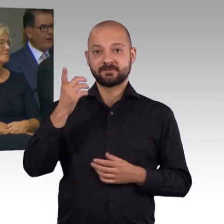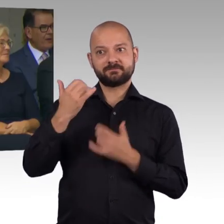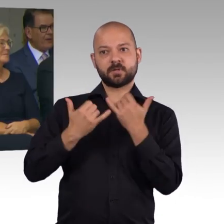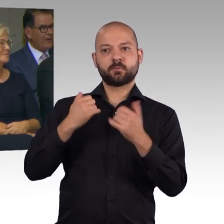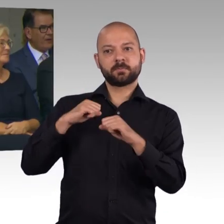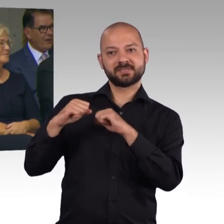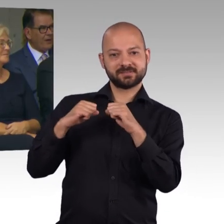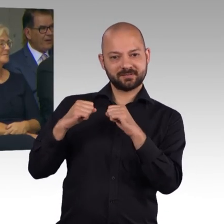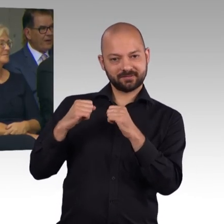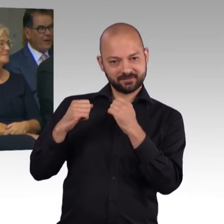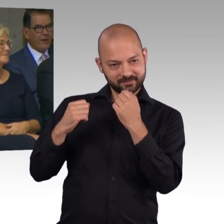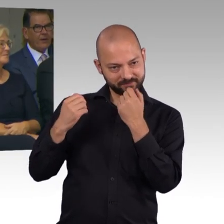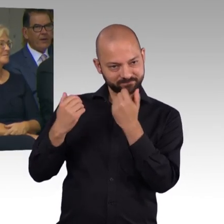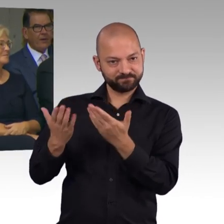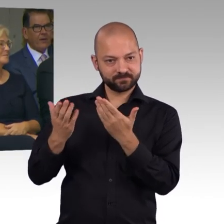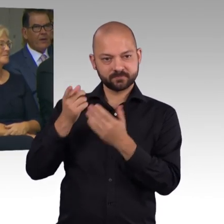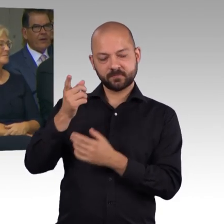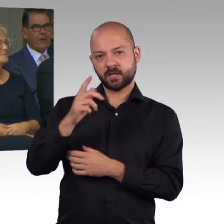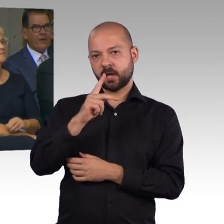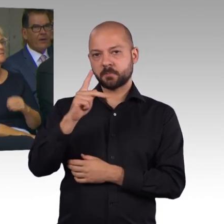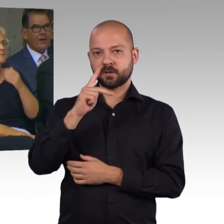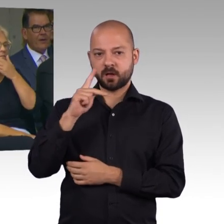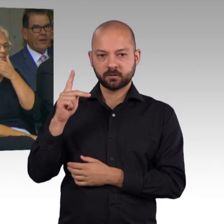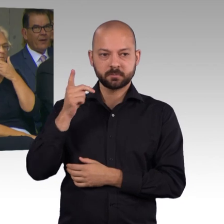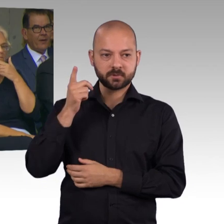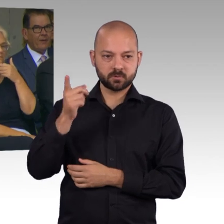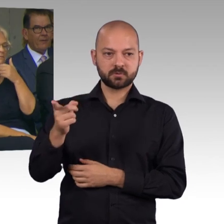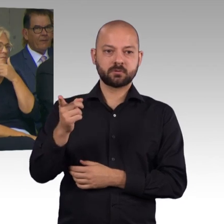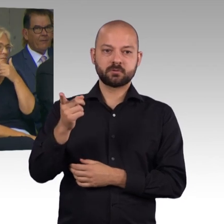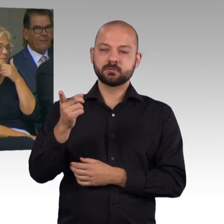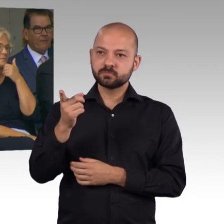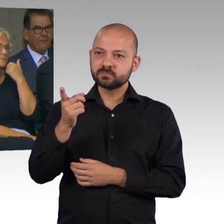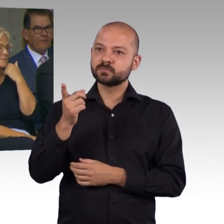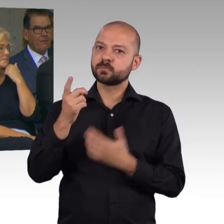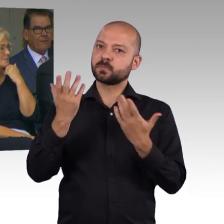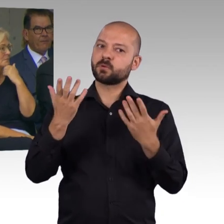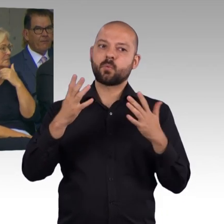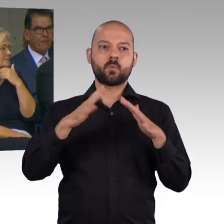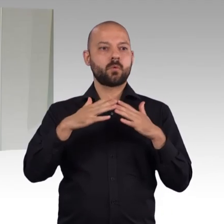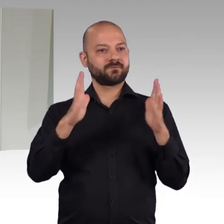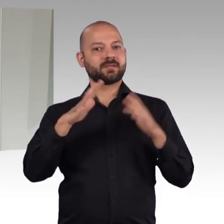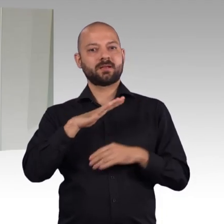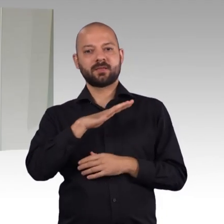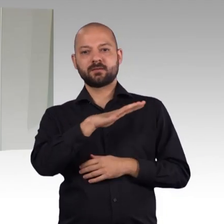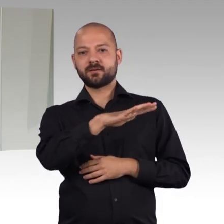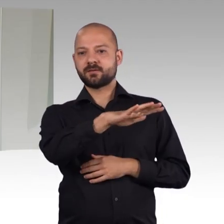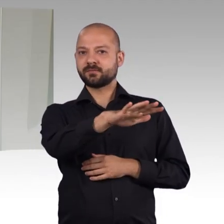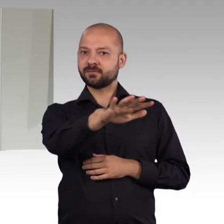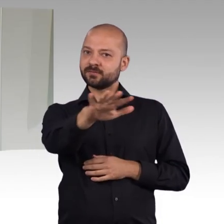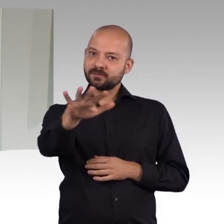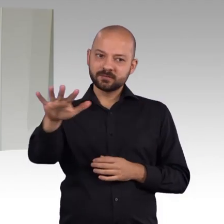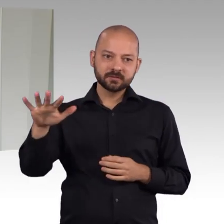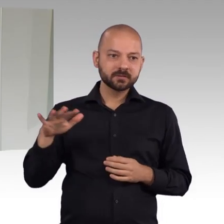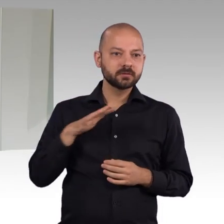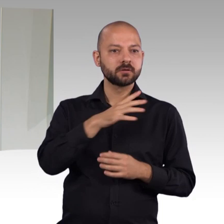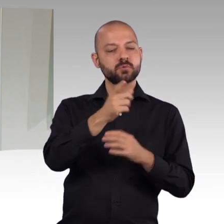hat intensiv Anteil an Ihrer Ernennung genommen und auch über Ihre